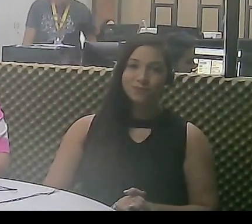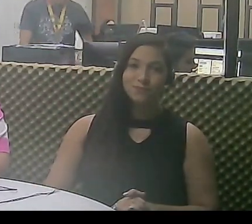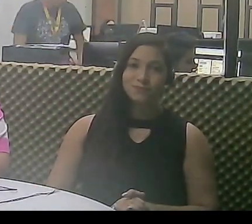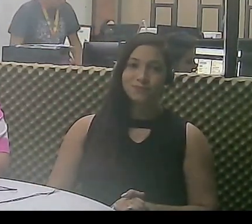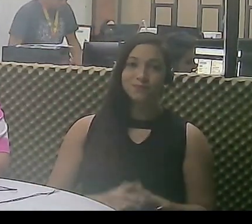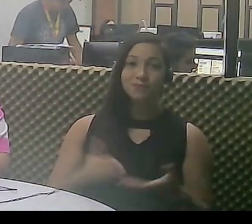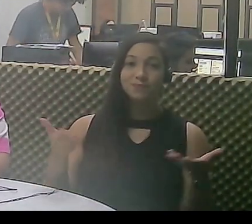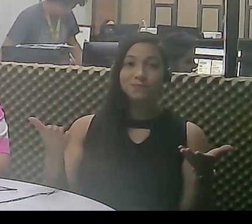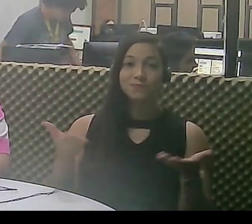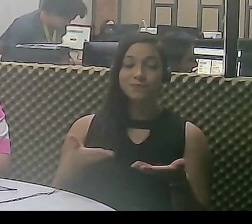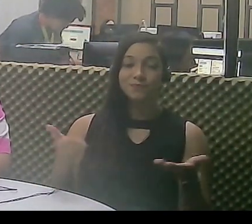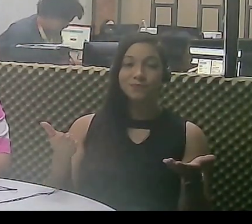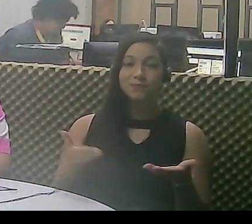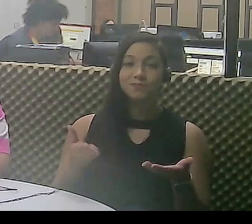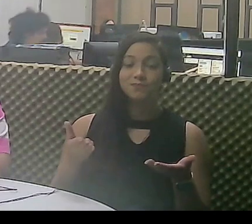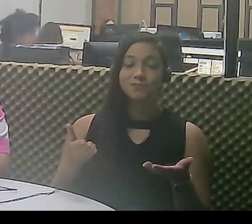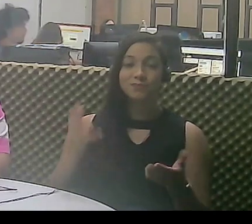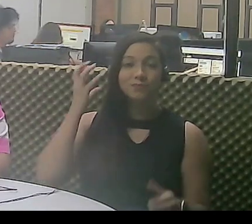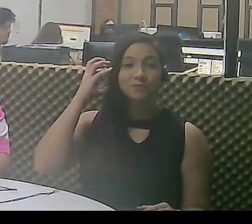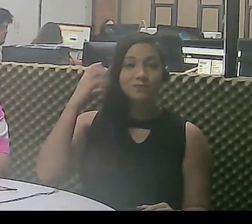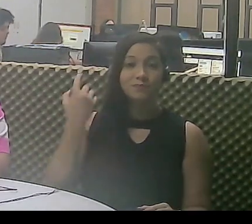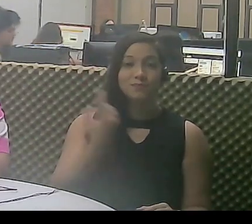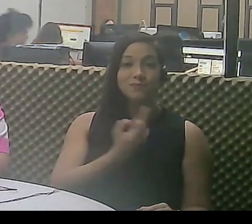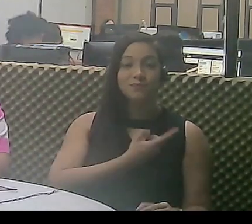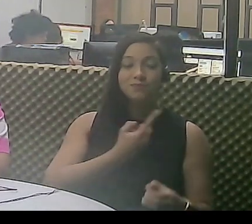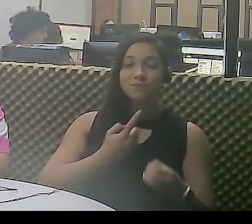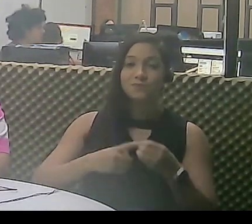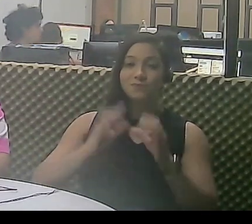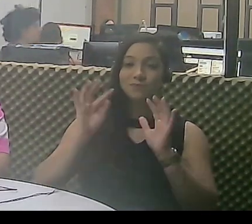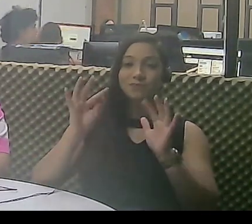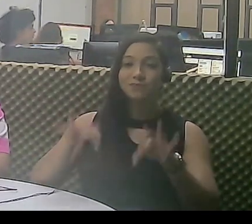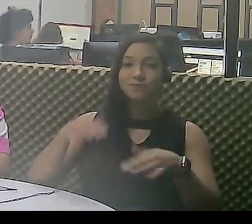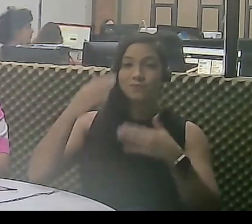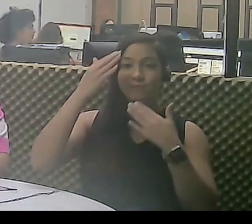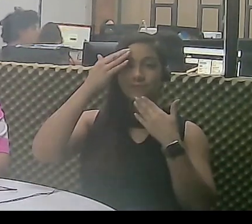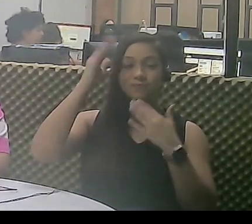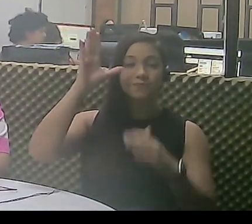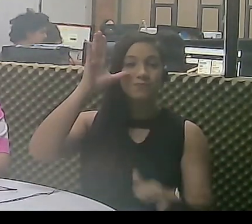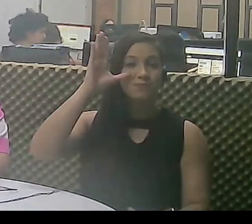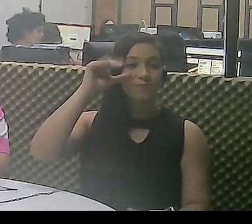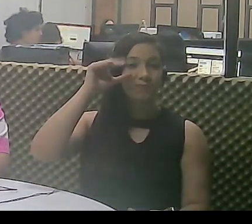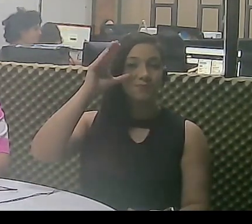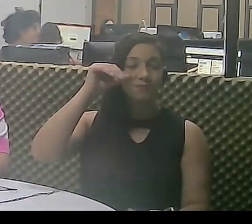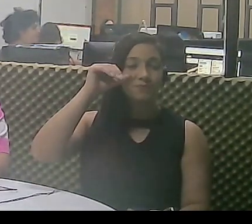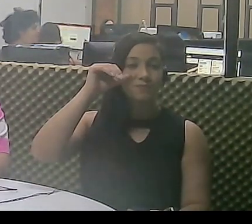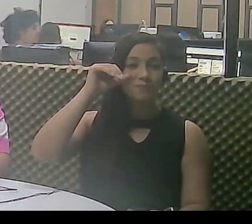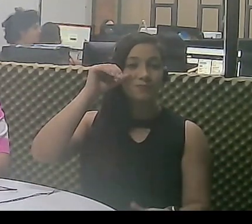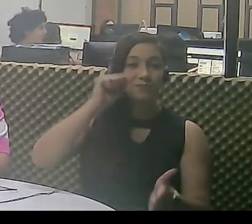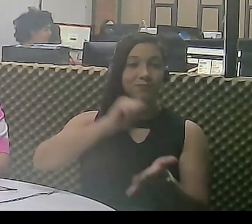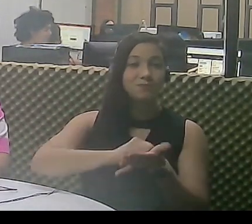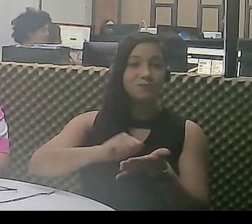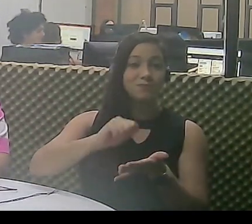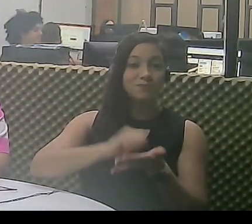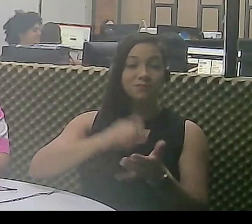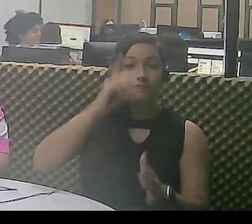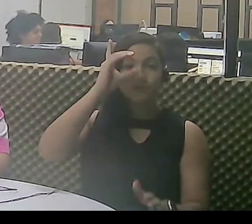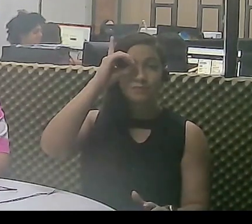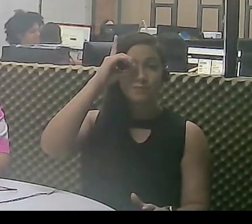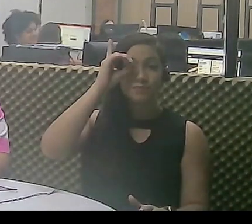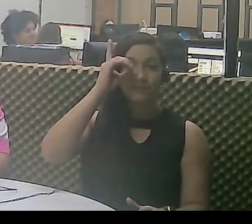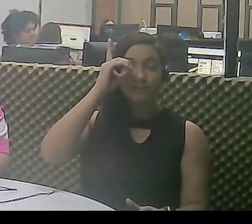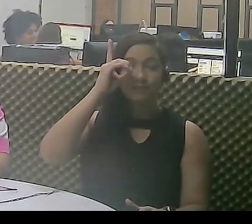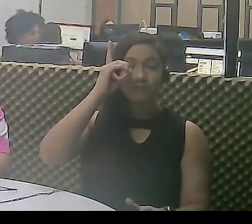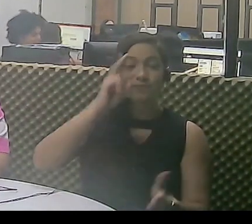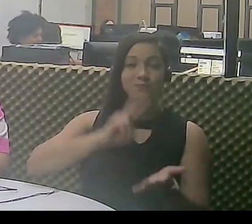notícias. A edição de hoje da Rádio Nossa Cidade fica por aqui. Obrigado pela sua audiência. Edição Daniela